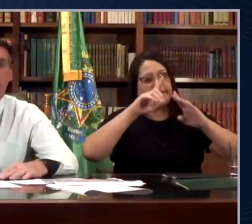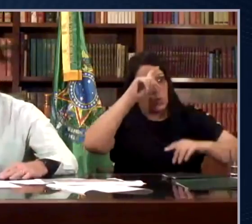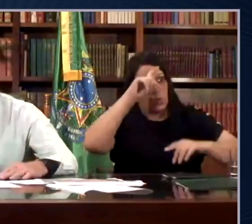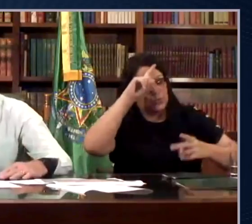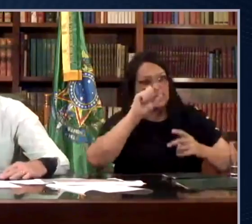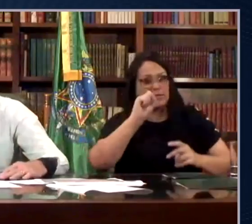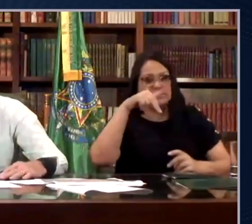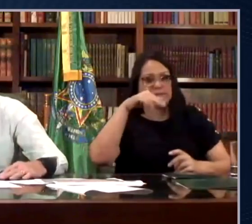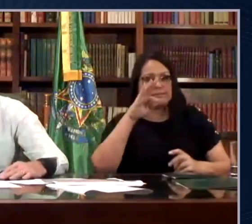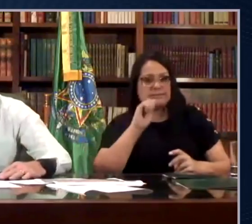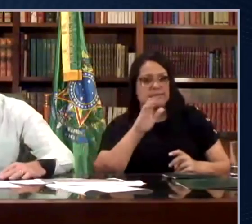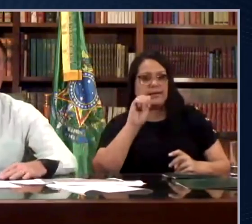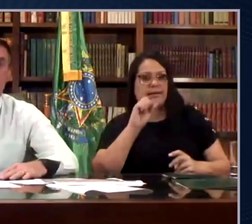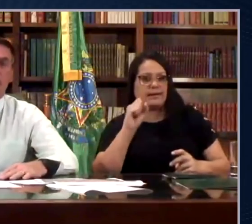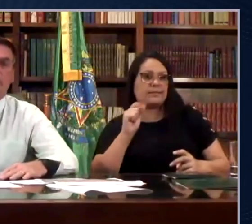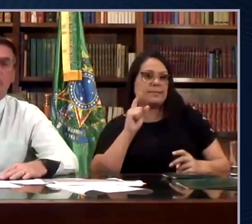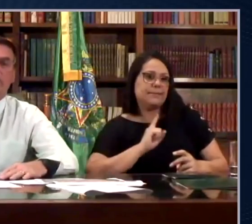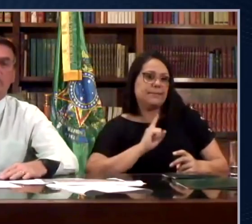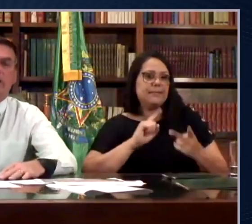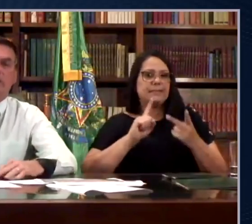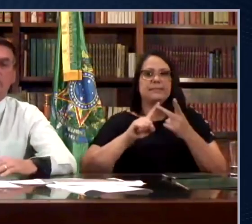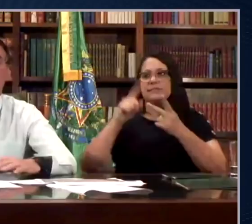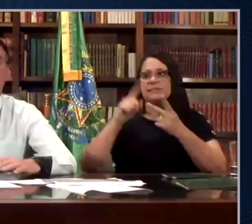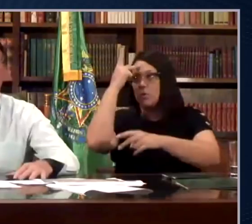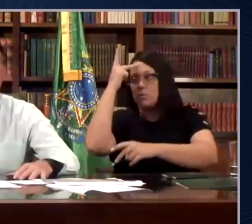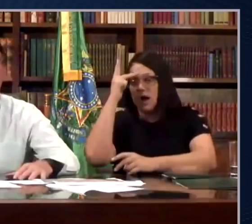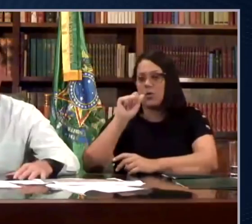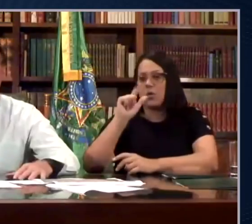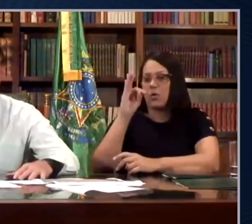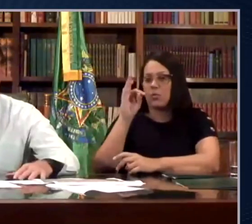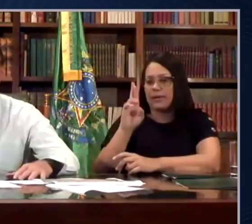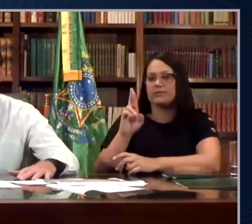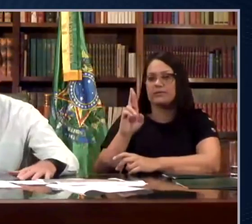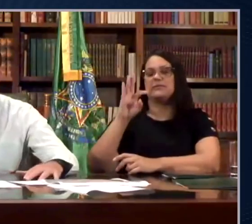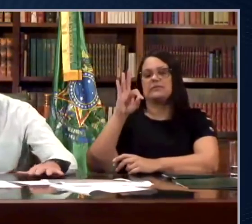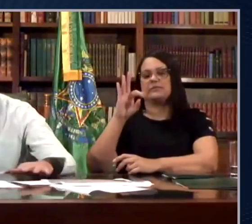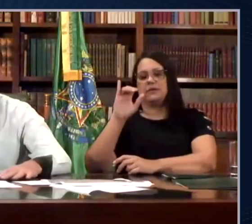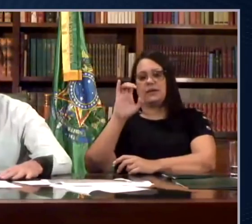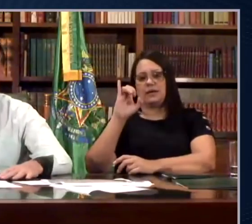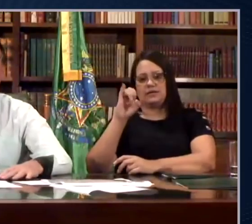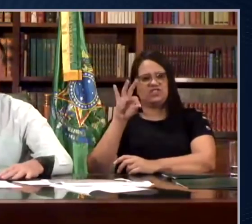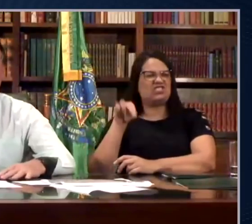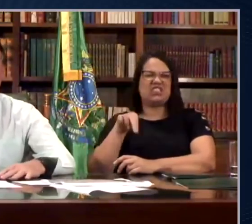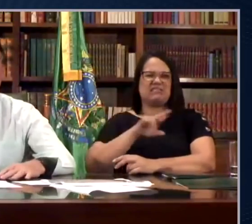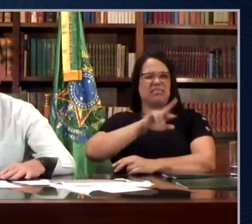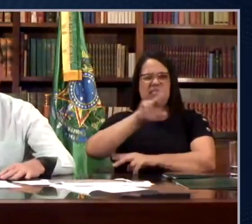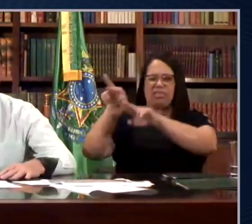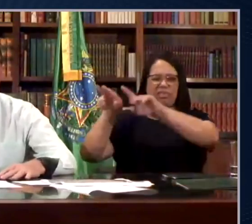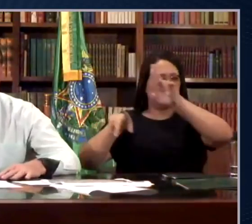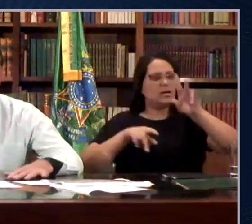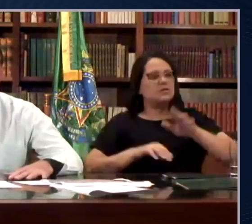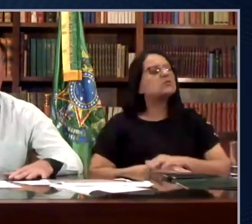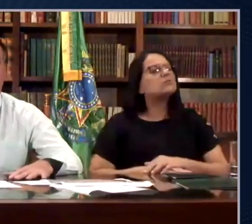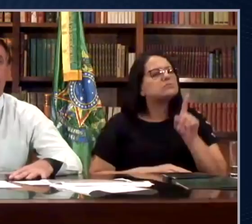que me salvaram, do Alberto Einstein, onde eu fiquei internado, entre outros do Brasil. Todos têm me dito que eles aplicam